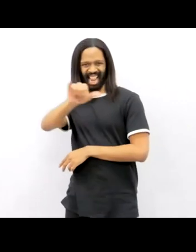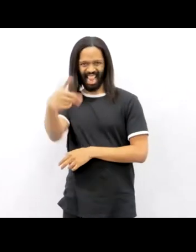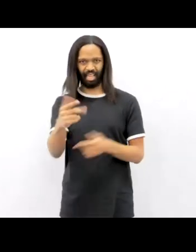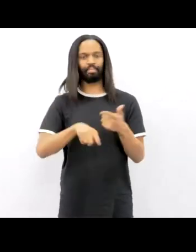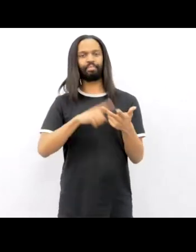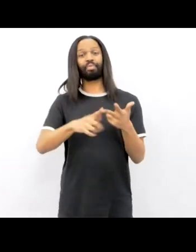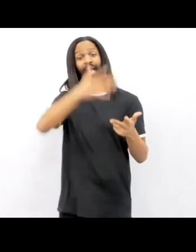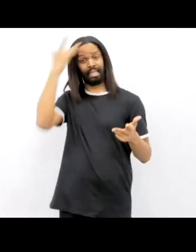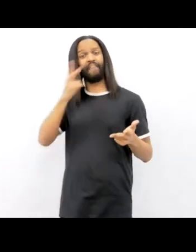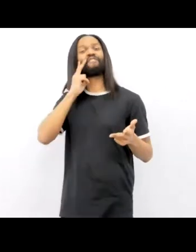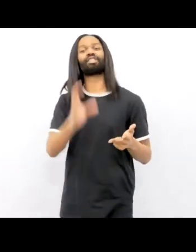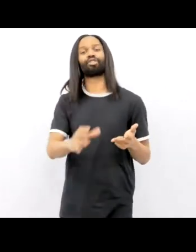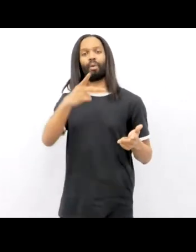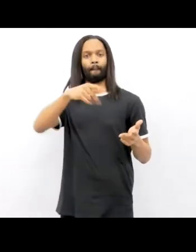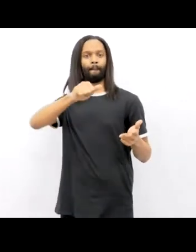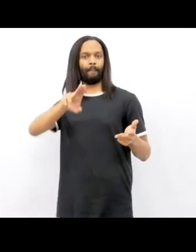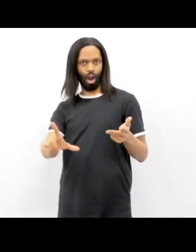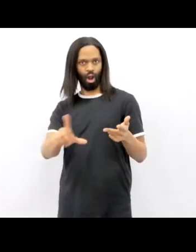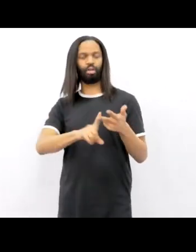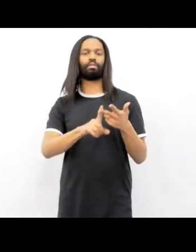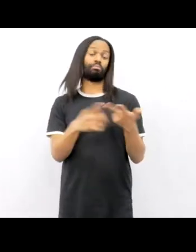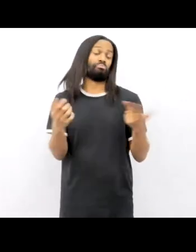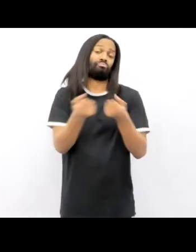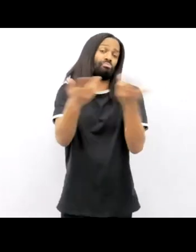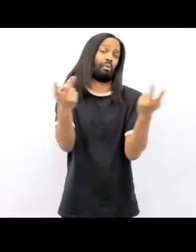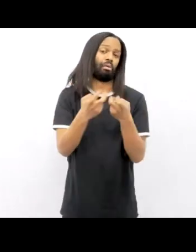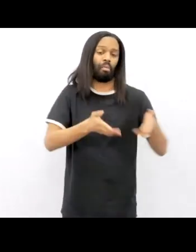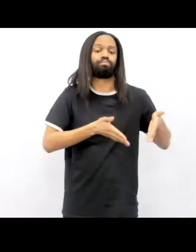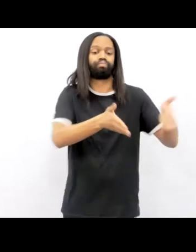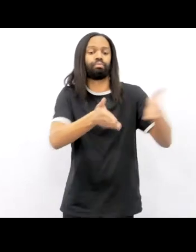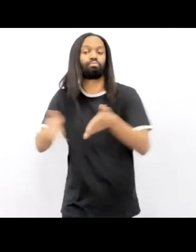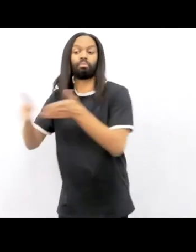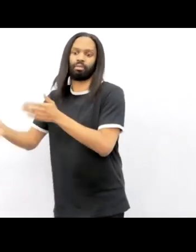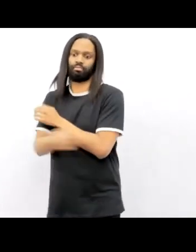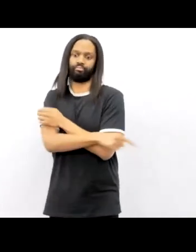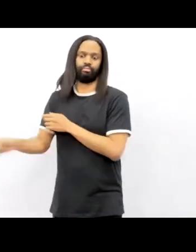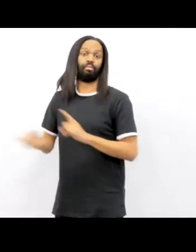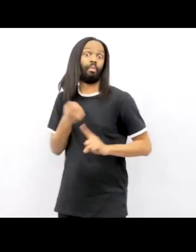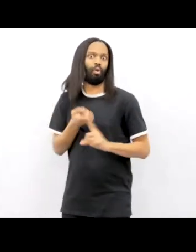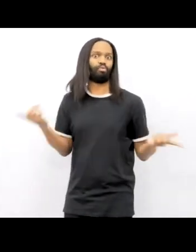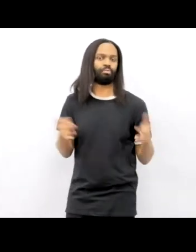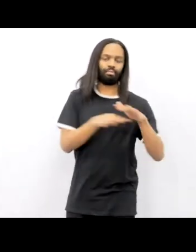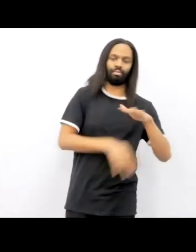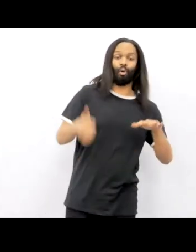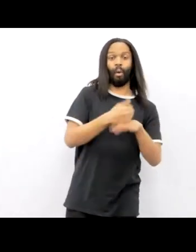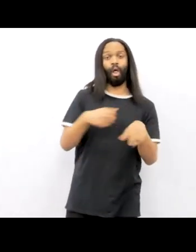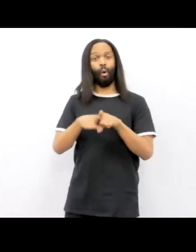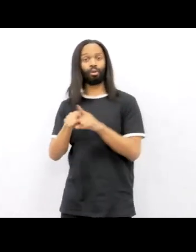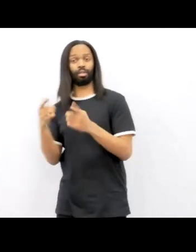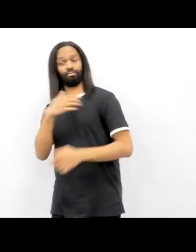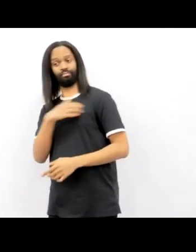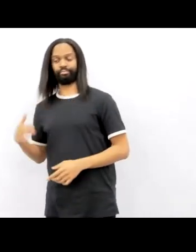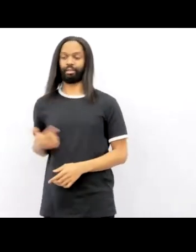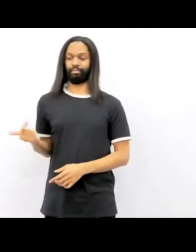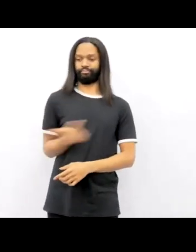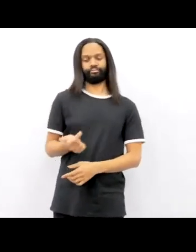pour prendre quelques exemples très concrets de voiries du quartier, sont des questions majeures sur lesquelles le Grand Nancy et la ville de Nancy auront des choix à faire. C'est